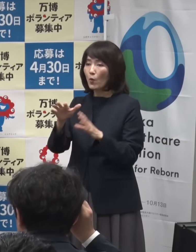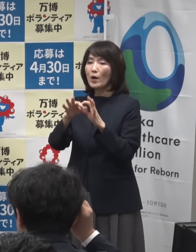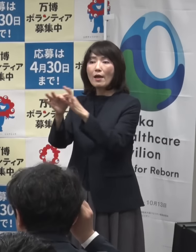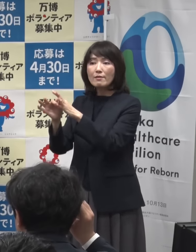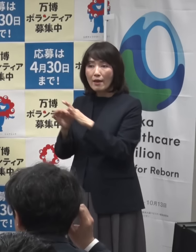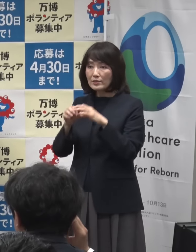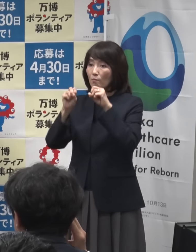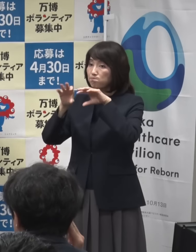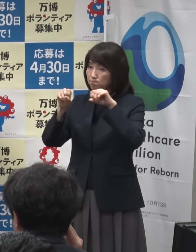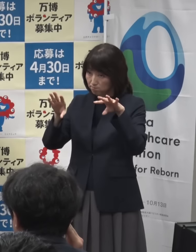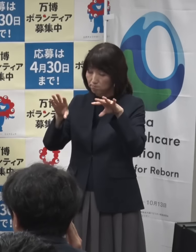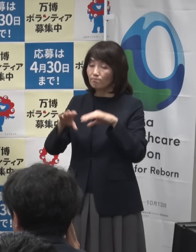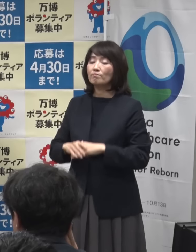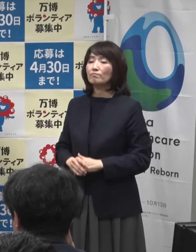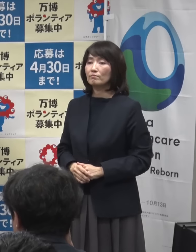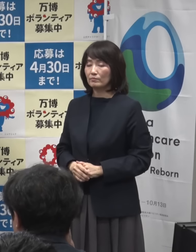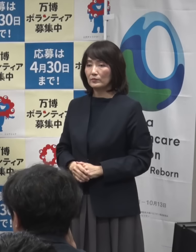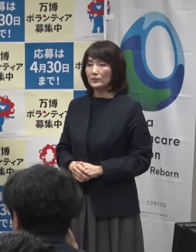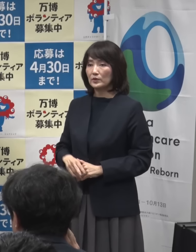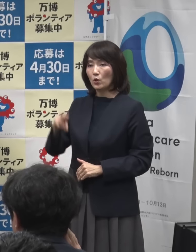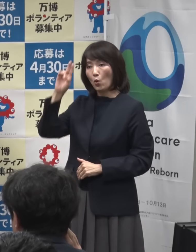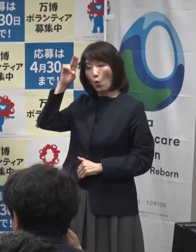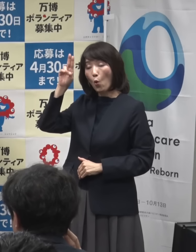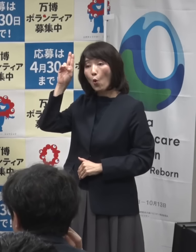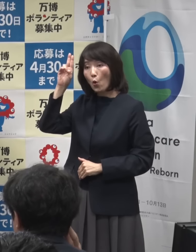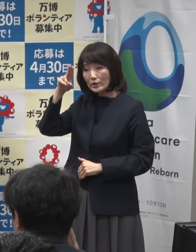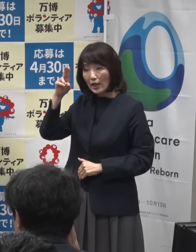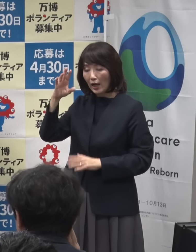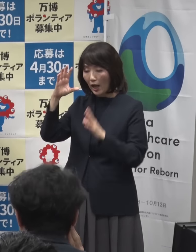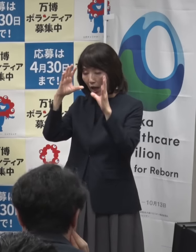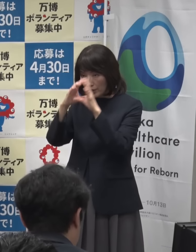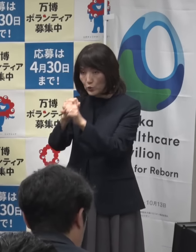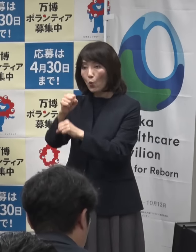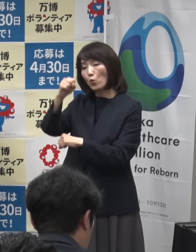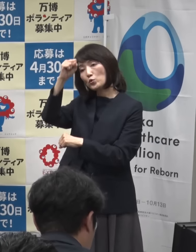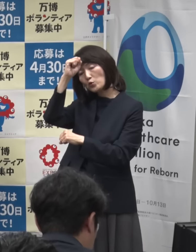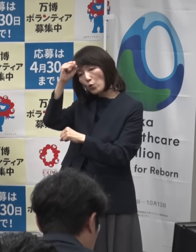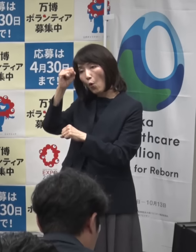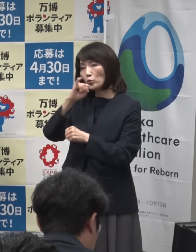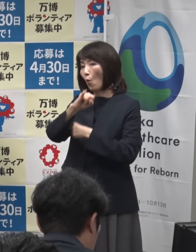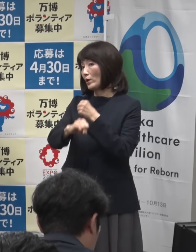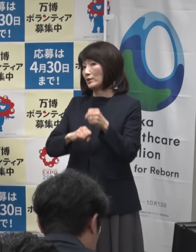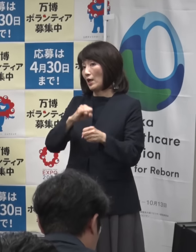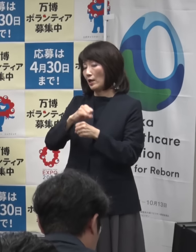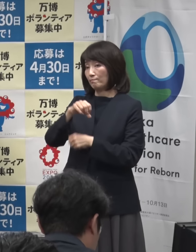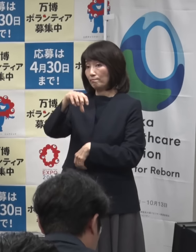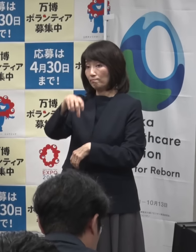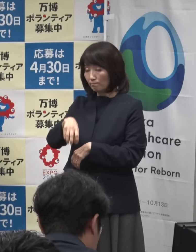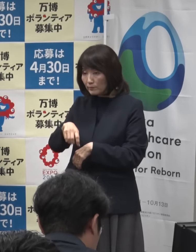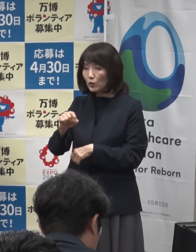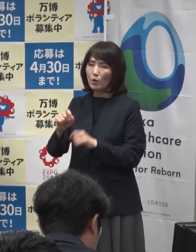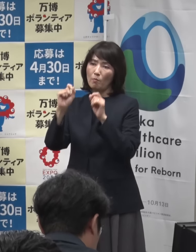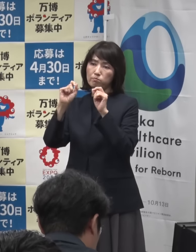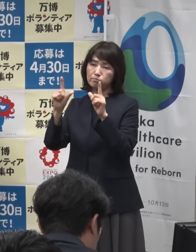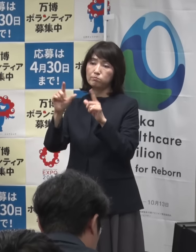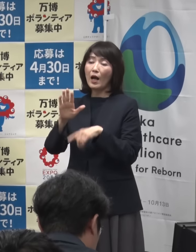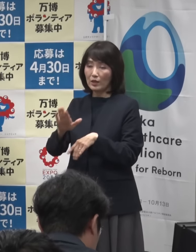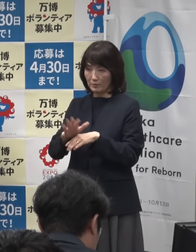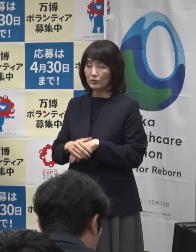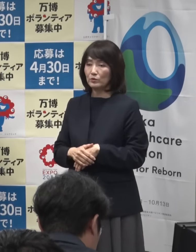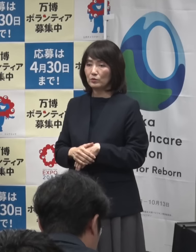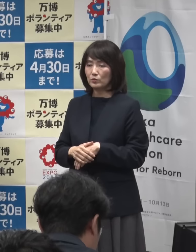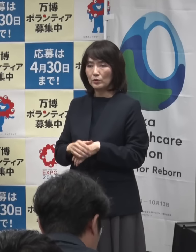ていきます。そしてまたですね、大阪依存症ポータルサイトで SNS 相談等の情報も掲載していますので、もしかして依存症かもと思ったら、一人で悩ま